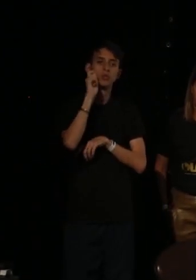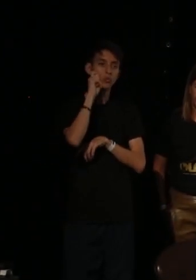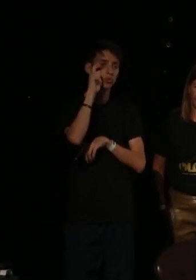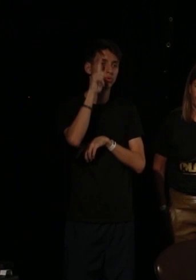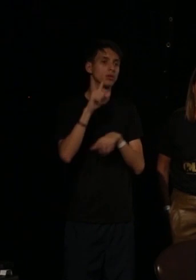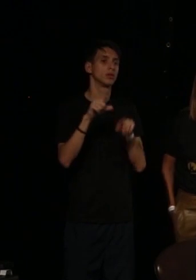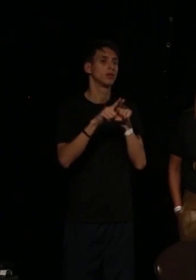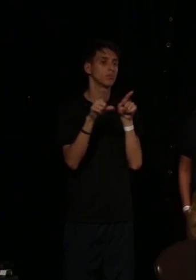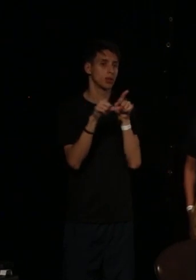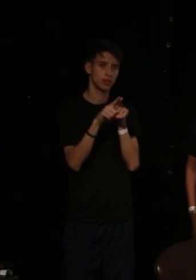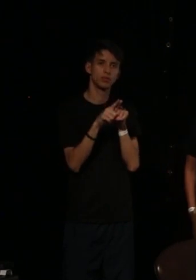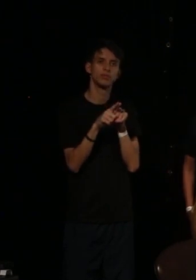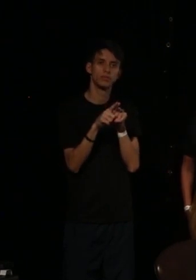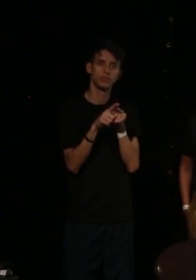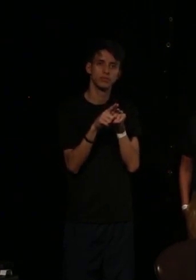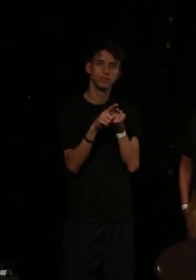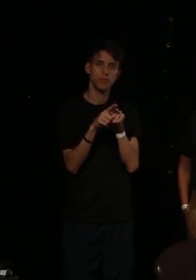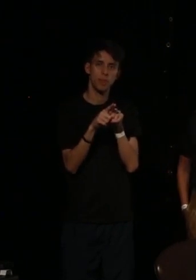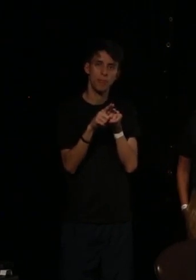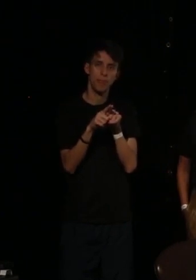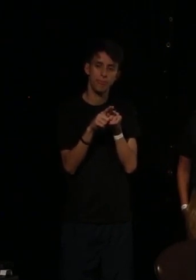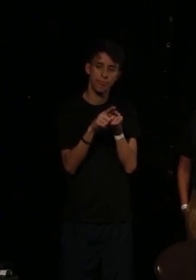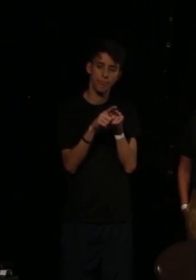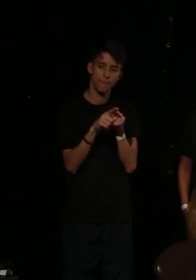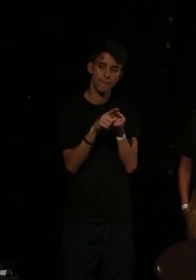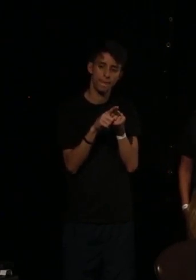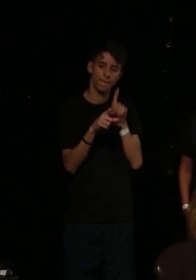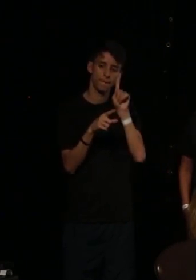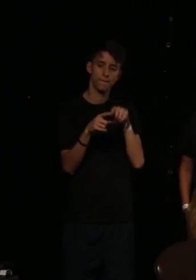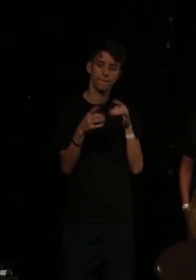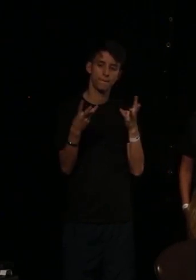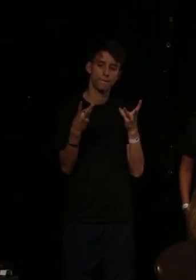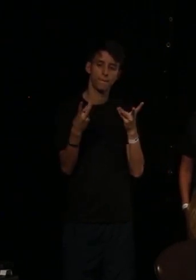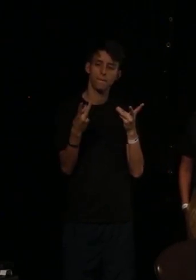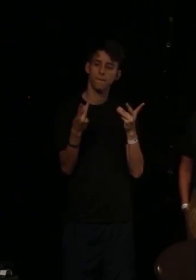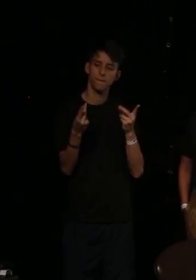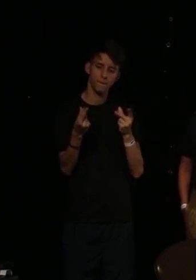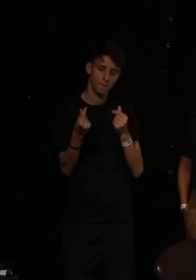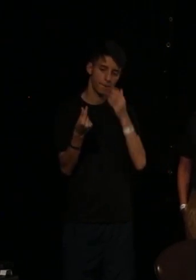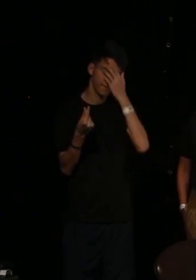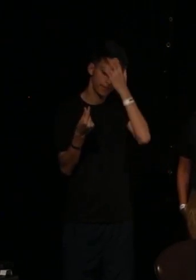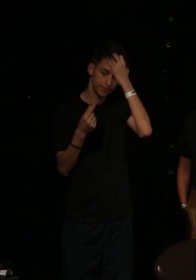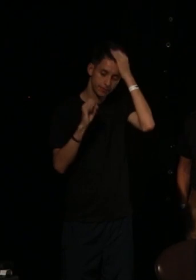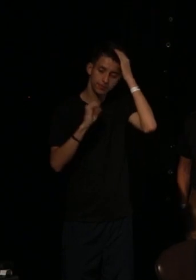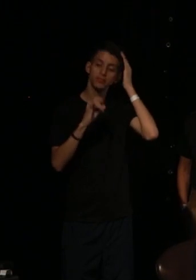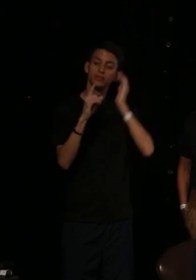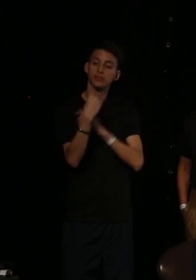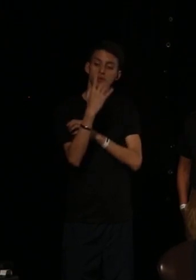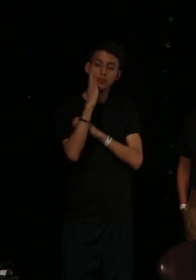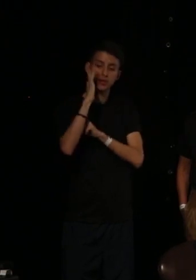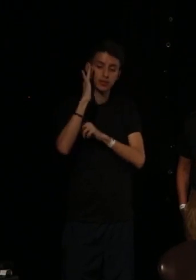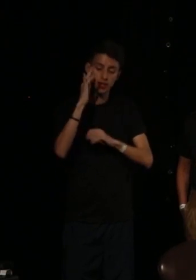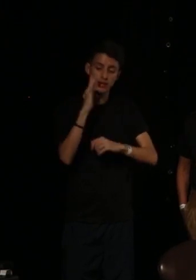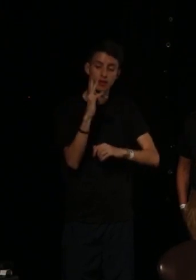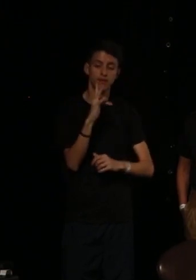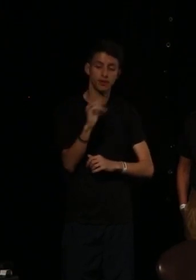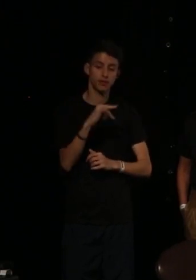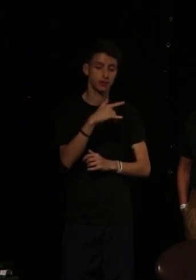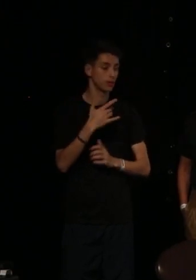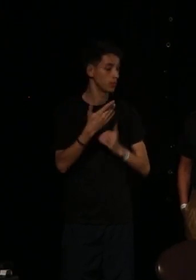nas corridas, é assim, é fantástico. E se a gente for pensar, você começou a